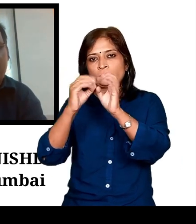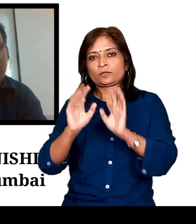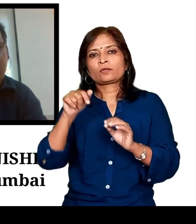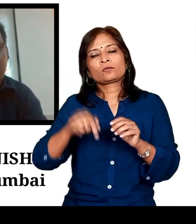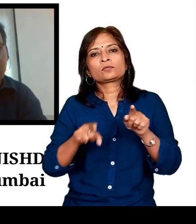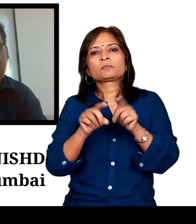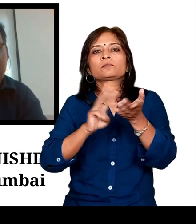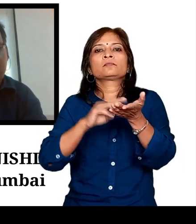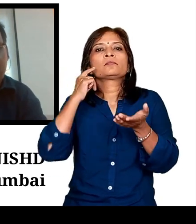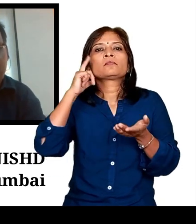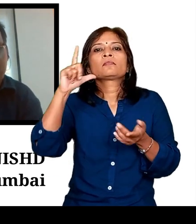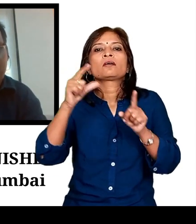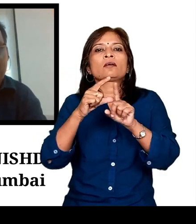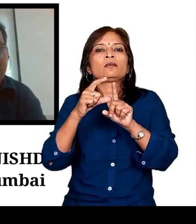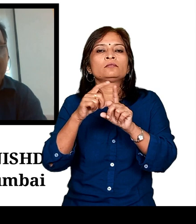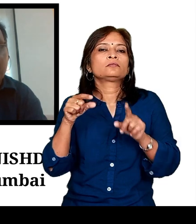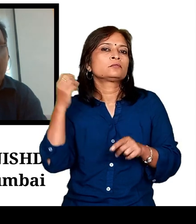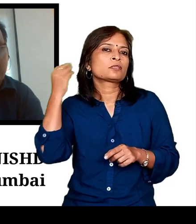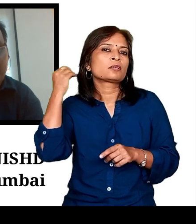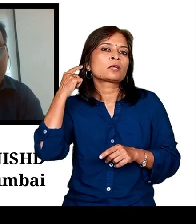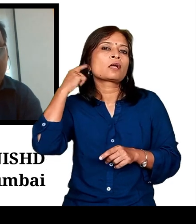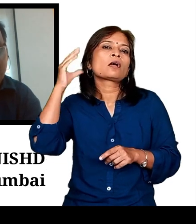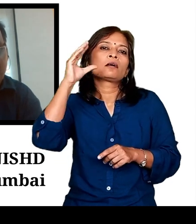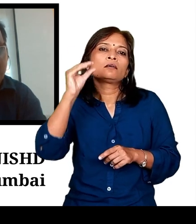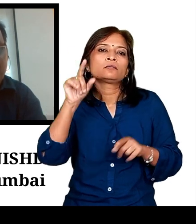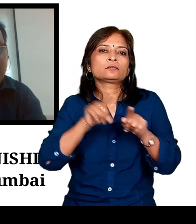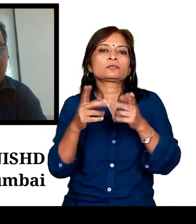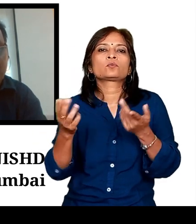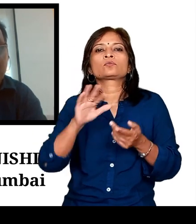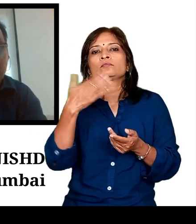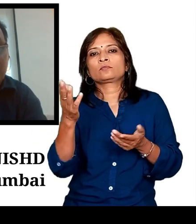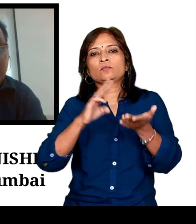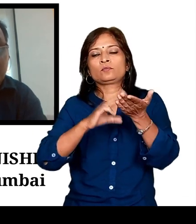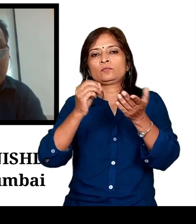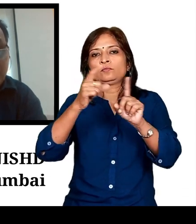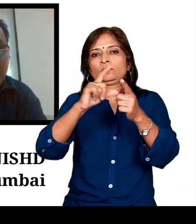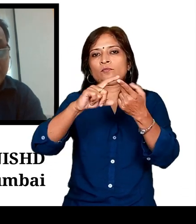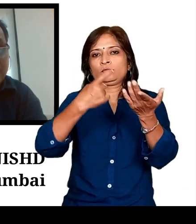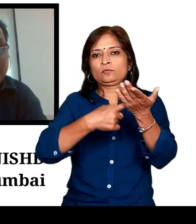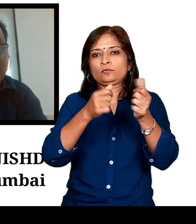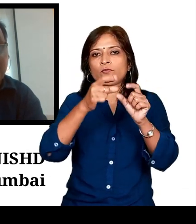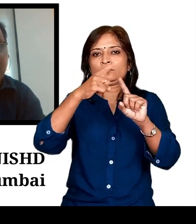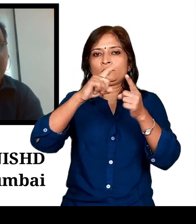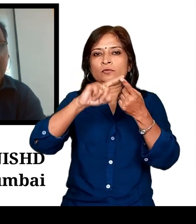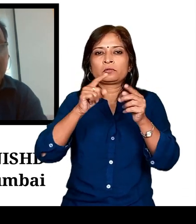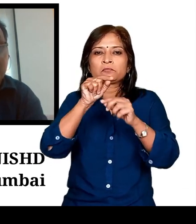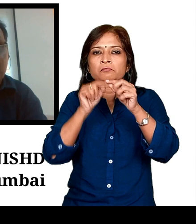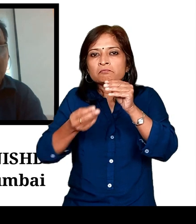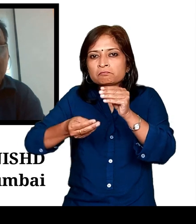प्रकार से माइल्ड हियरिंग इम्पेयरमेंट, देन मॉडरेट हियरिंग इम्पेयरमेंट, देन उसके बाद में